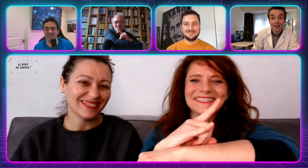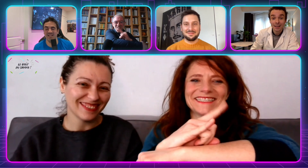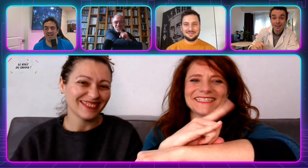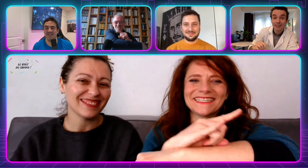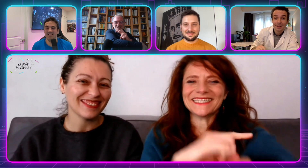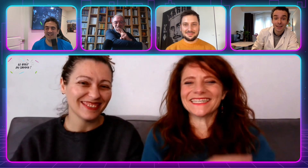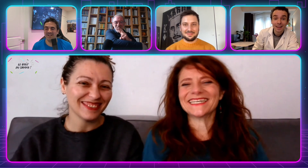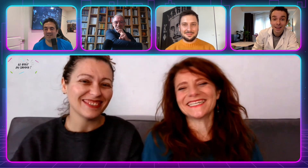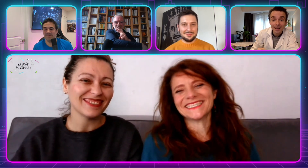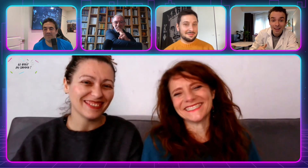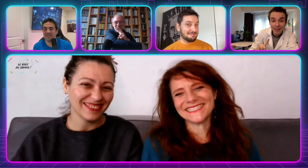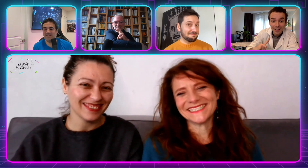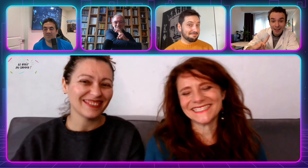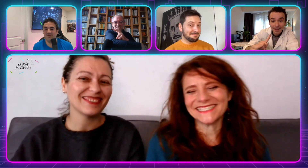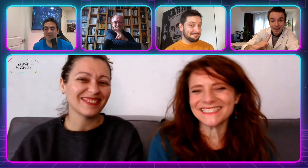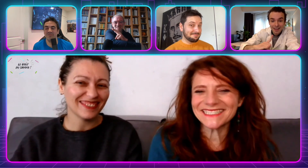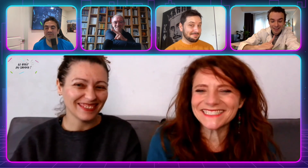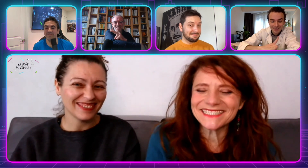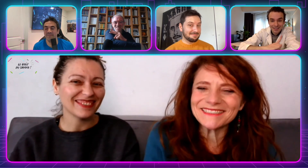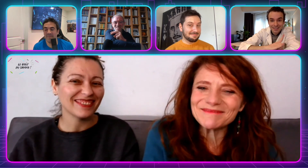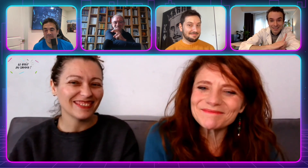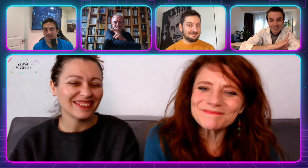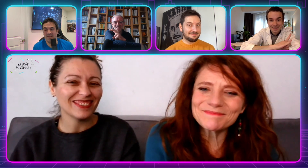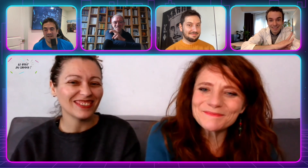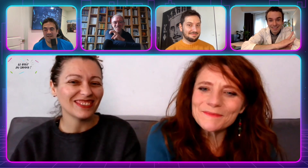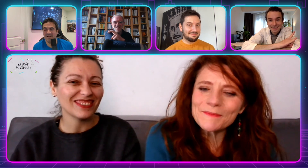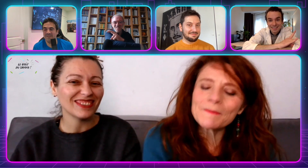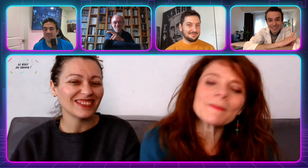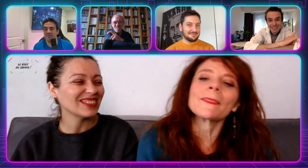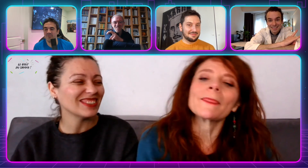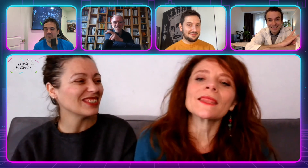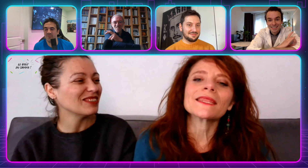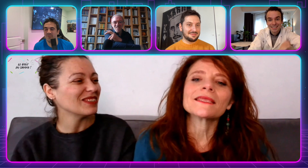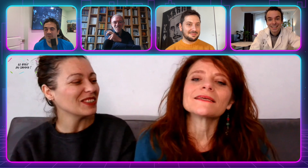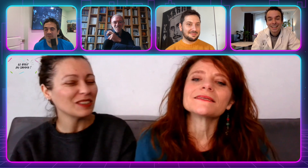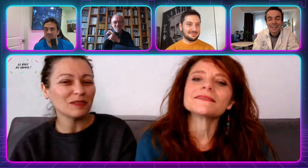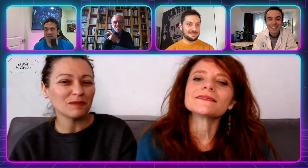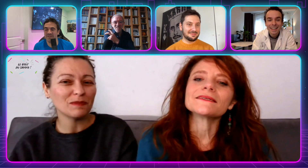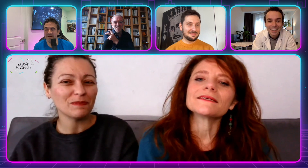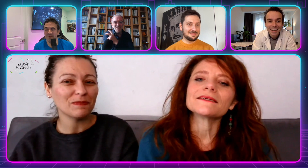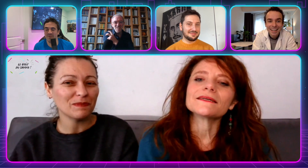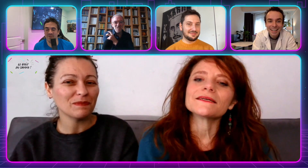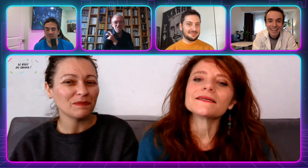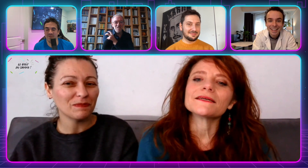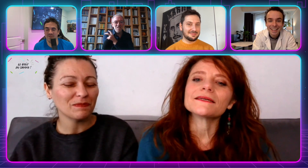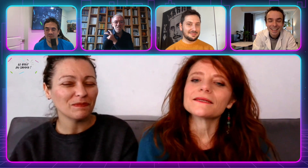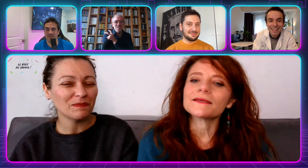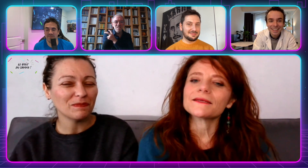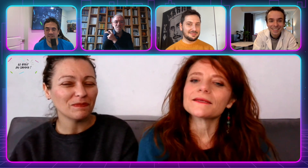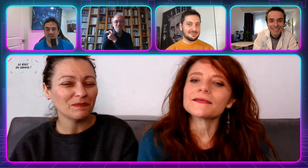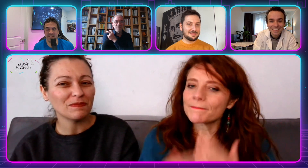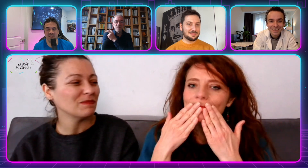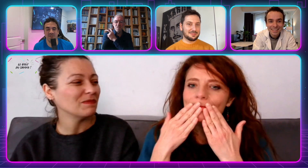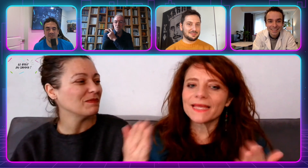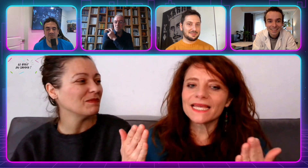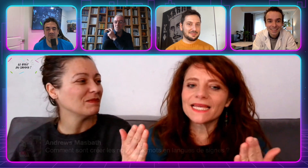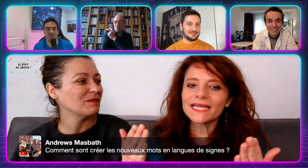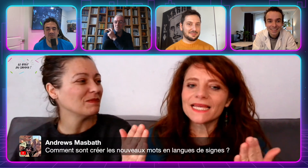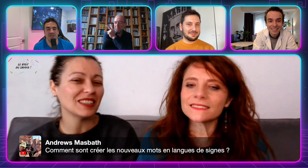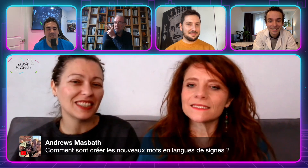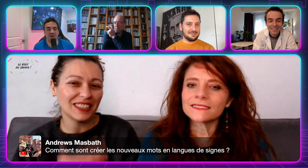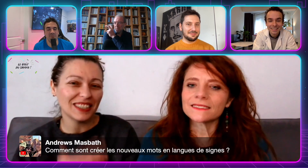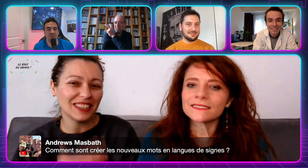Ah, il est génial. Merci du coup, les filles. On peut revoir tout ça évidemment sur les petites pastilles. J'ai une